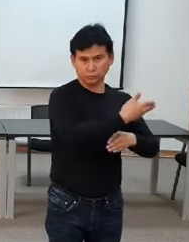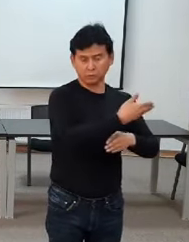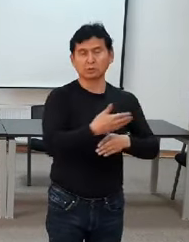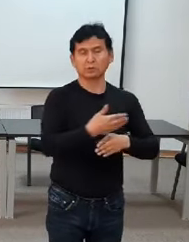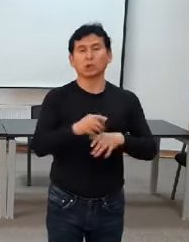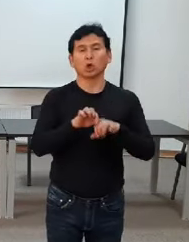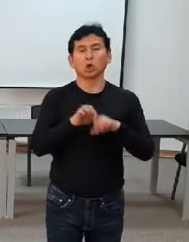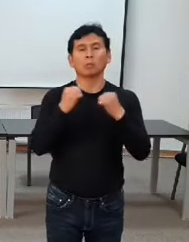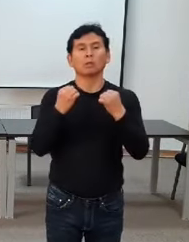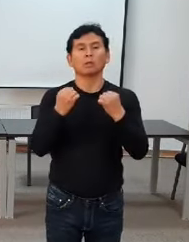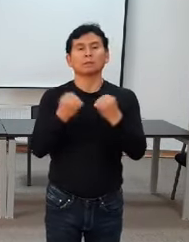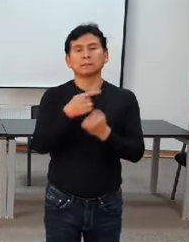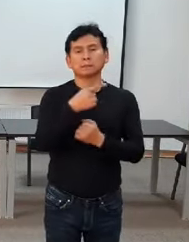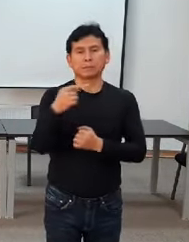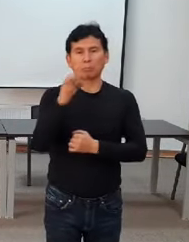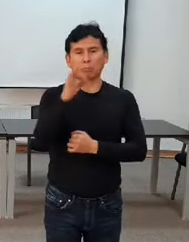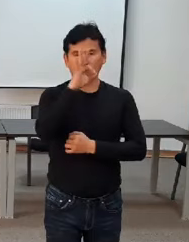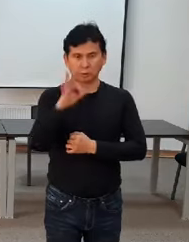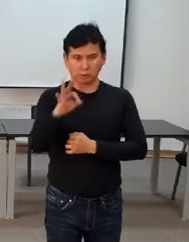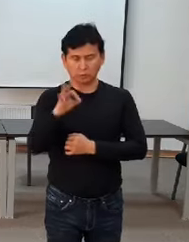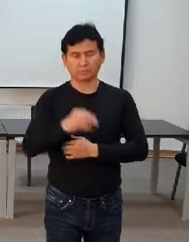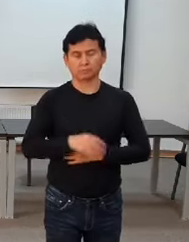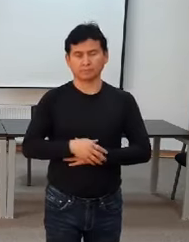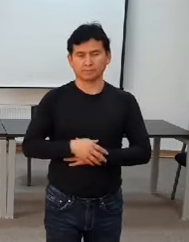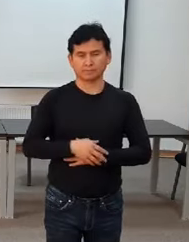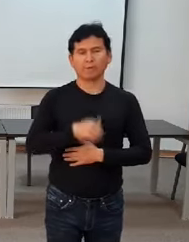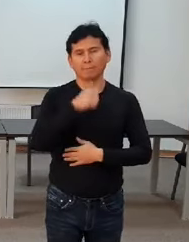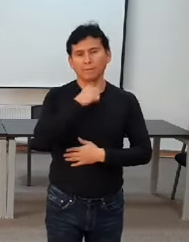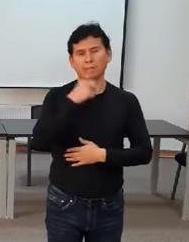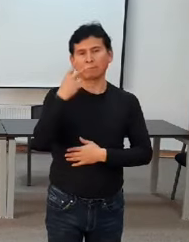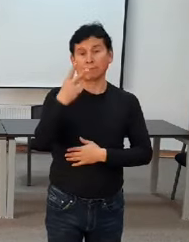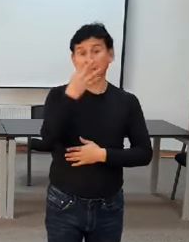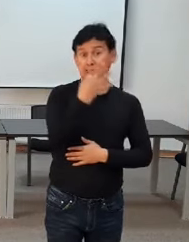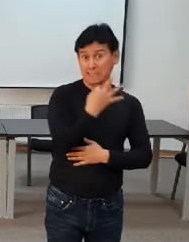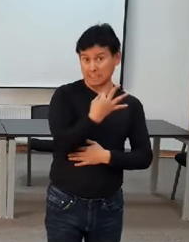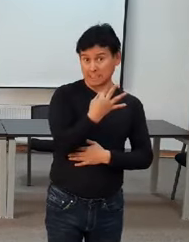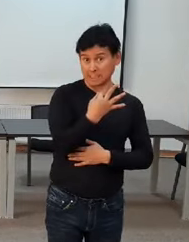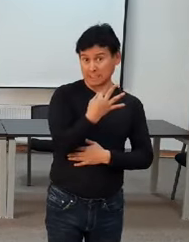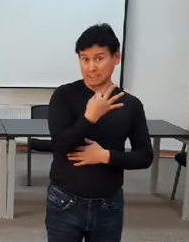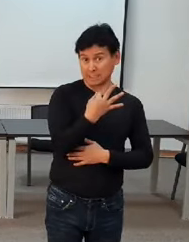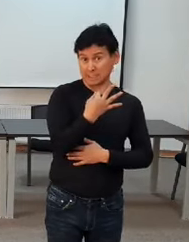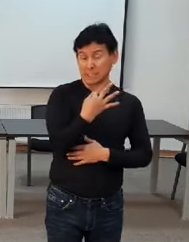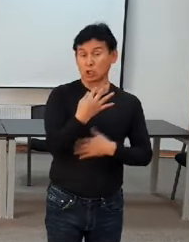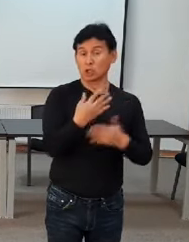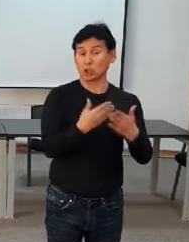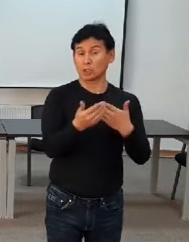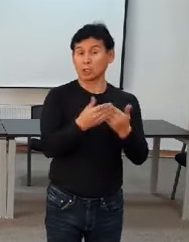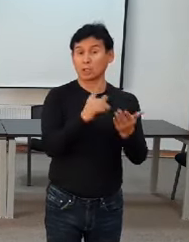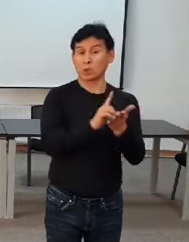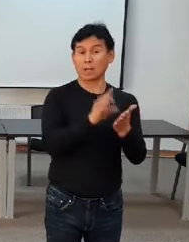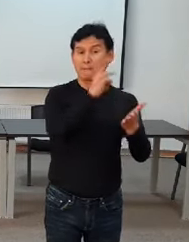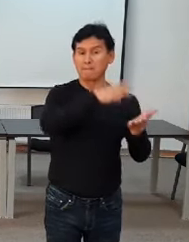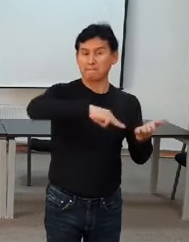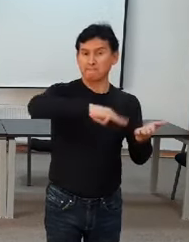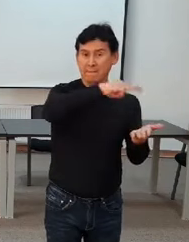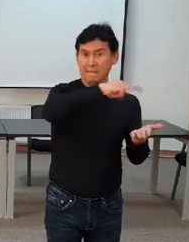complementar prácticamente el 100%, 97%. Nos faltan 23 computadores que son para la localidad de Melinca,